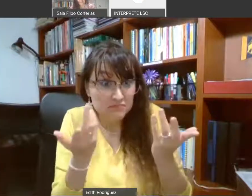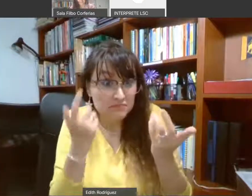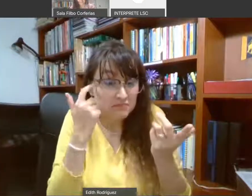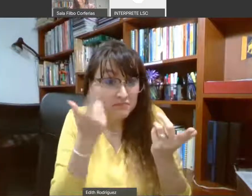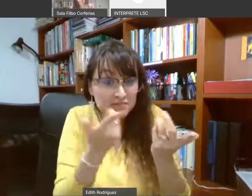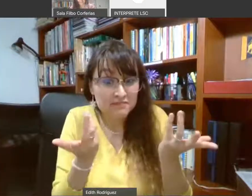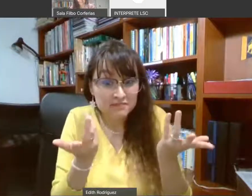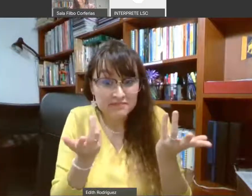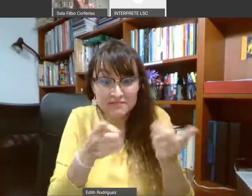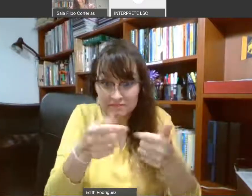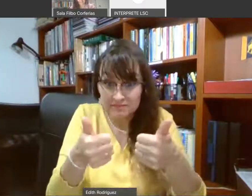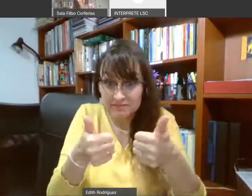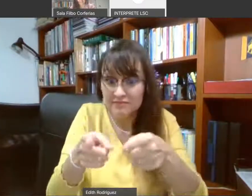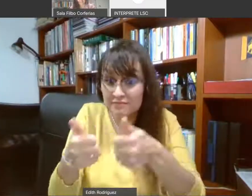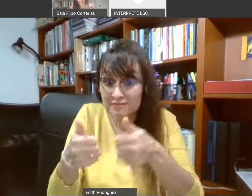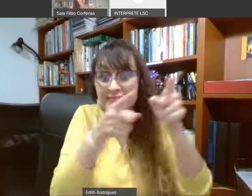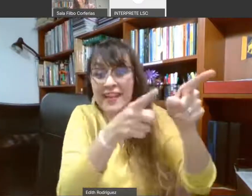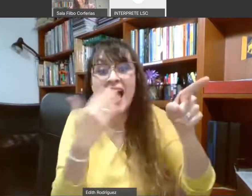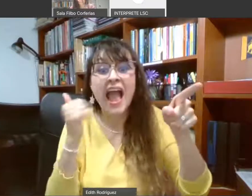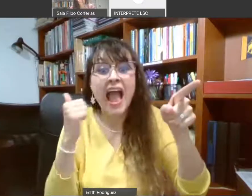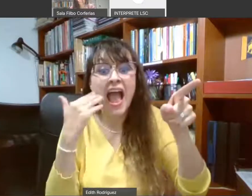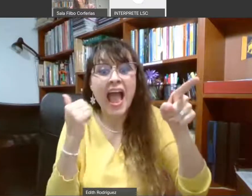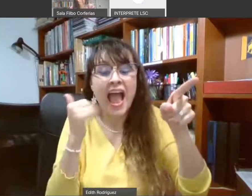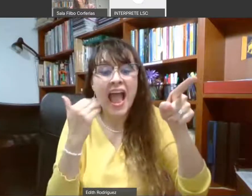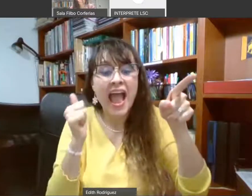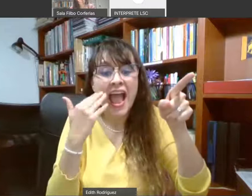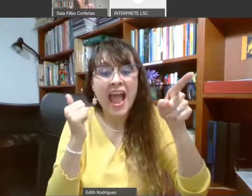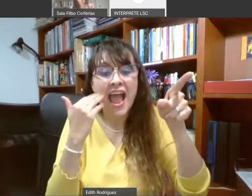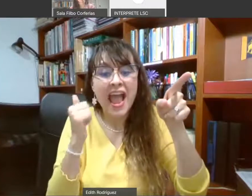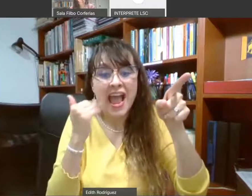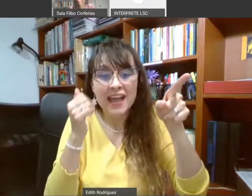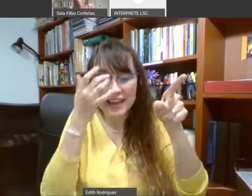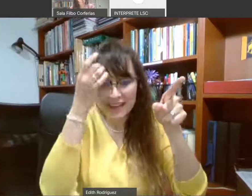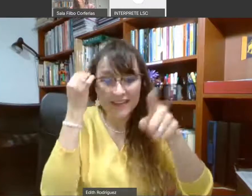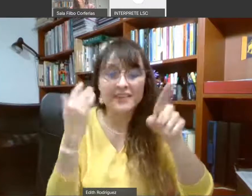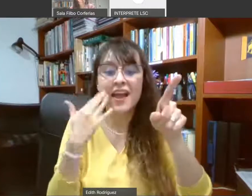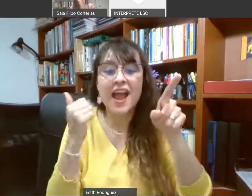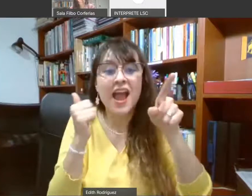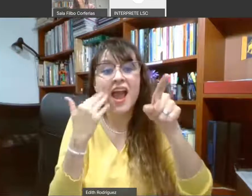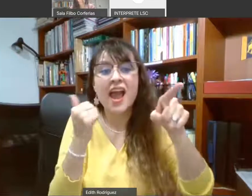Gracias.